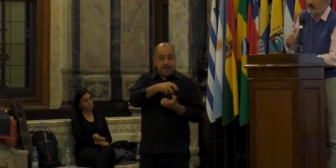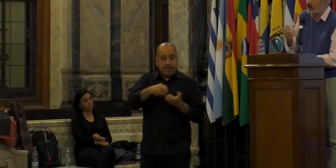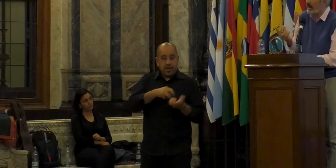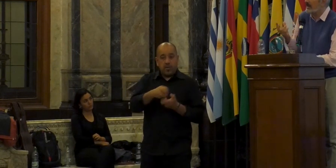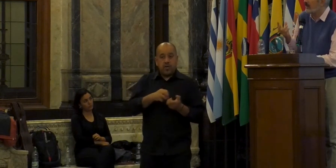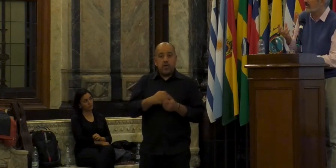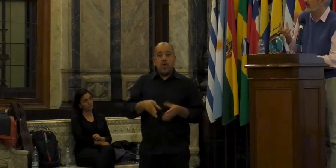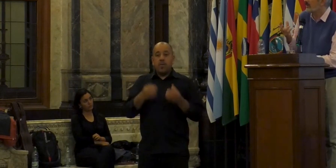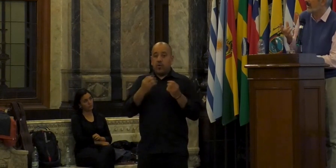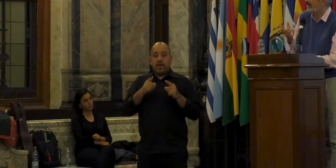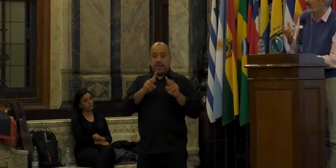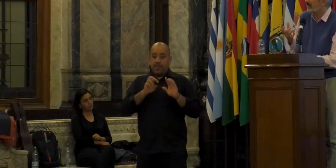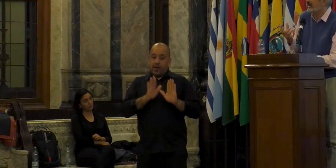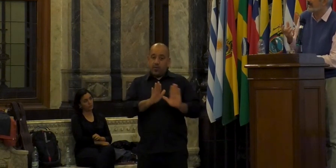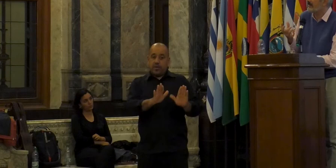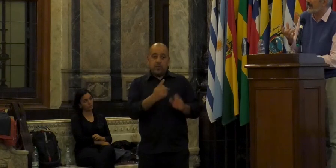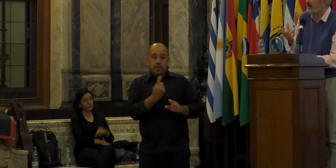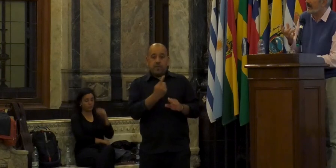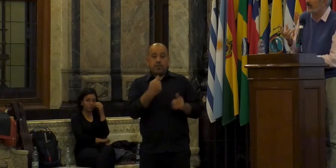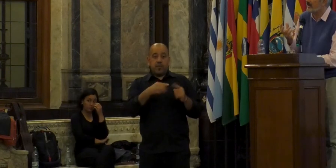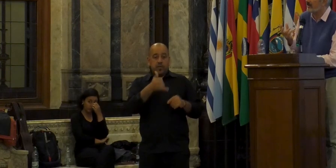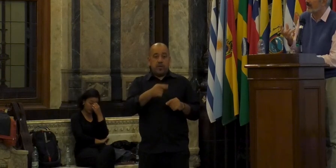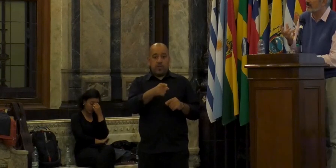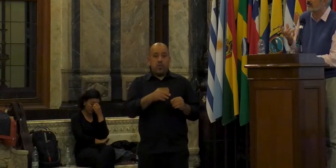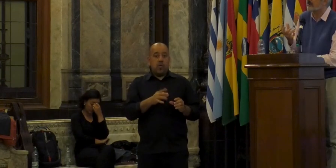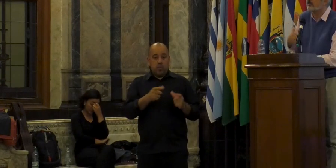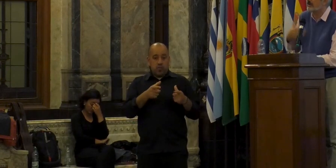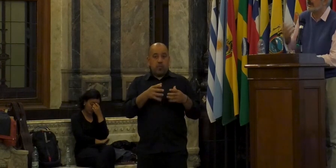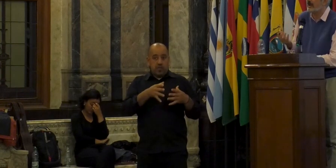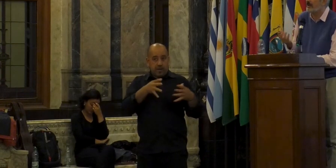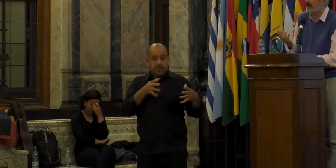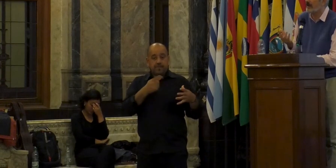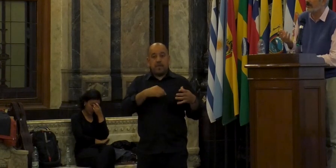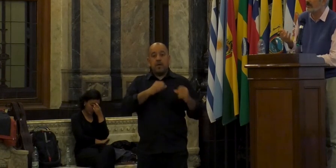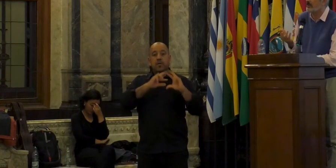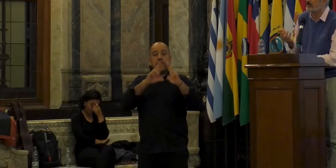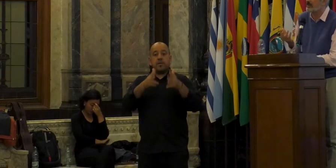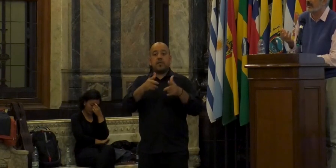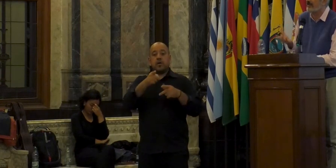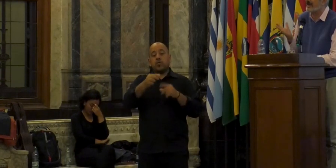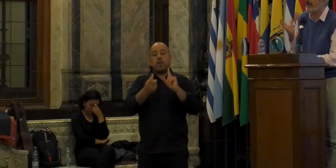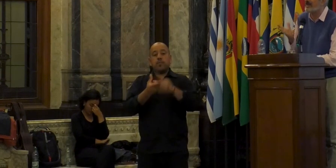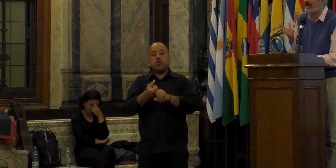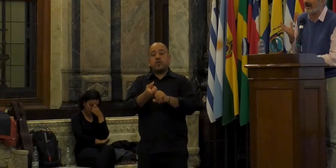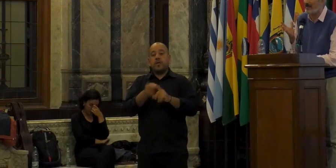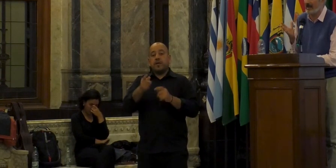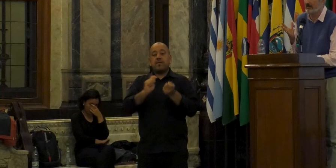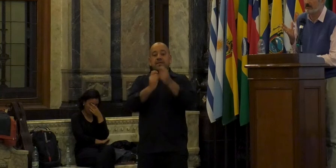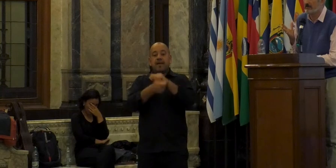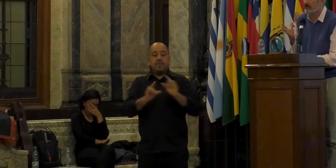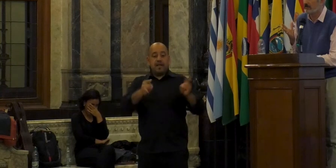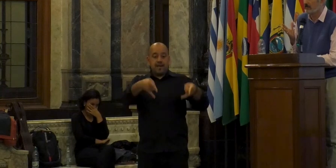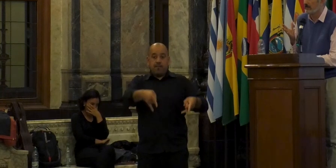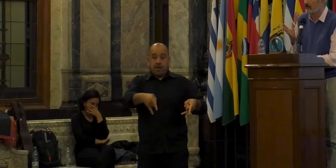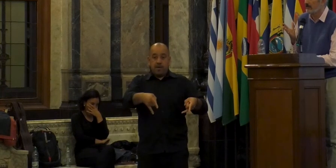lo que pasa es que su agencia no es autónoma, pero es verdad que tiene una agencia enorme sobre nosotros. O sea, tú dile a tu esposa que vas a cambiar la cama.